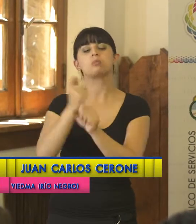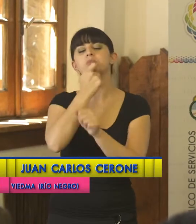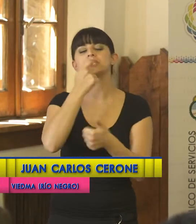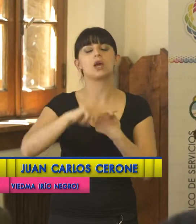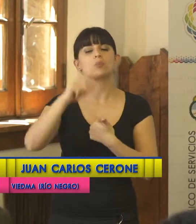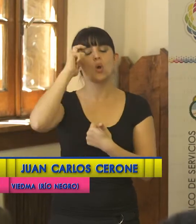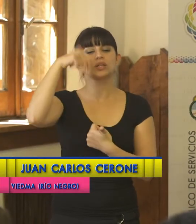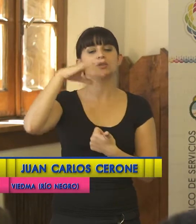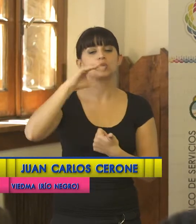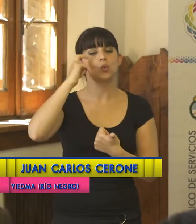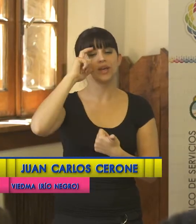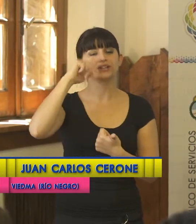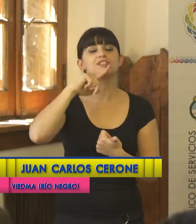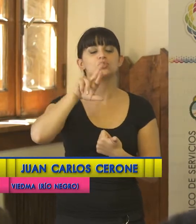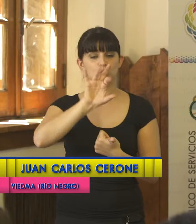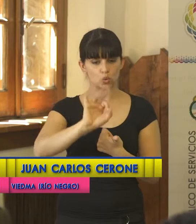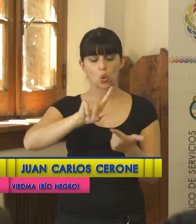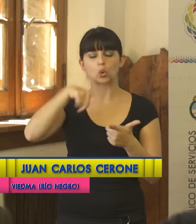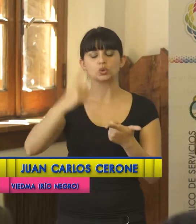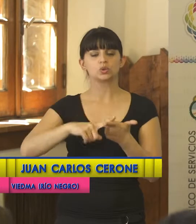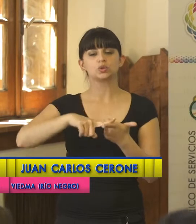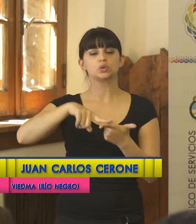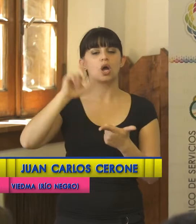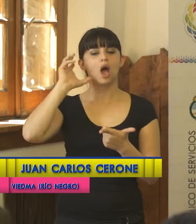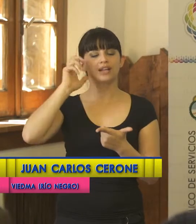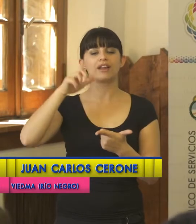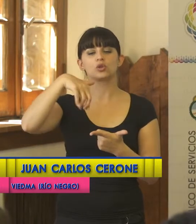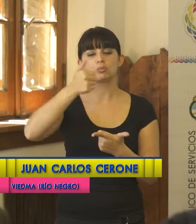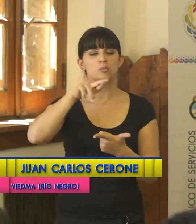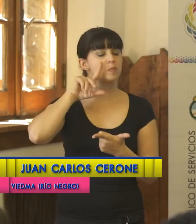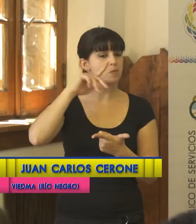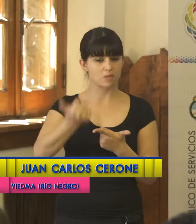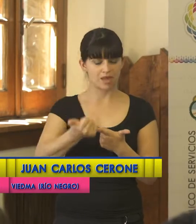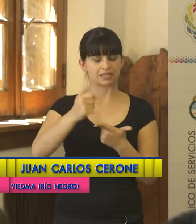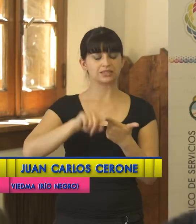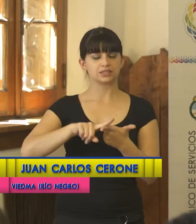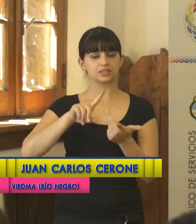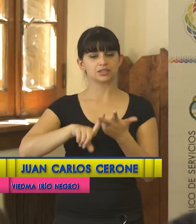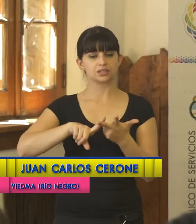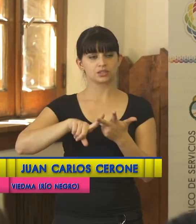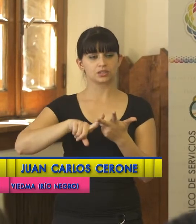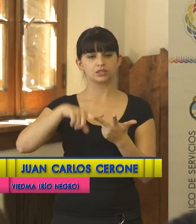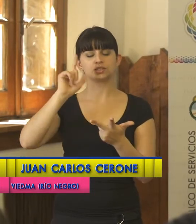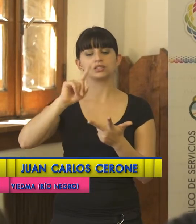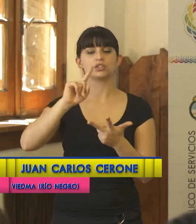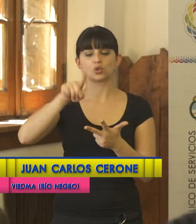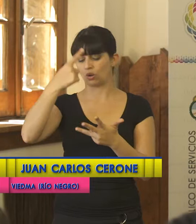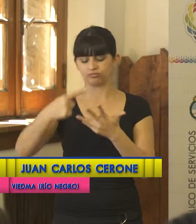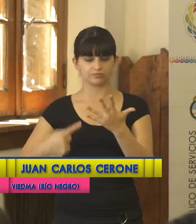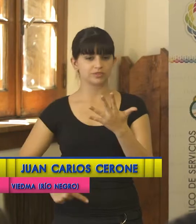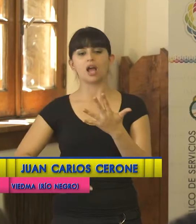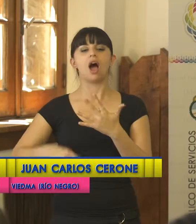radio maría que también se transmite desde viedma y cuatro radios cristianas